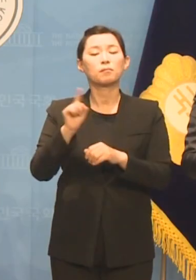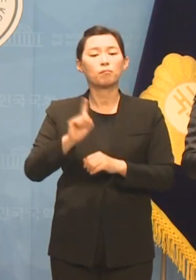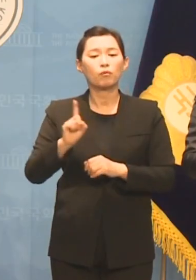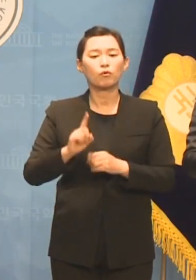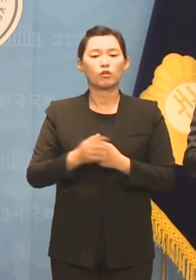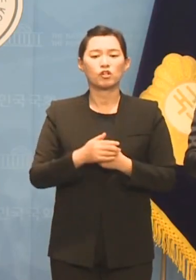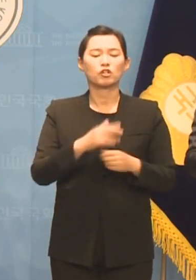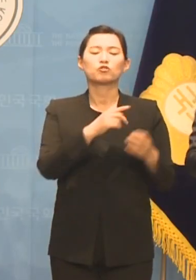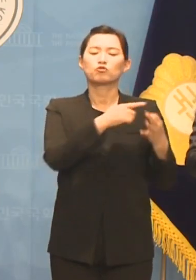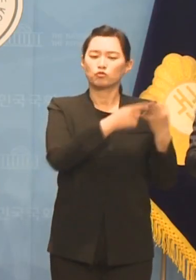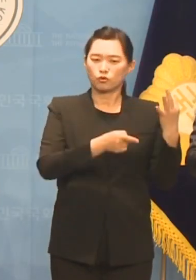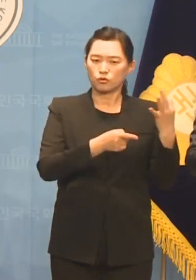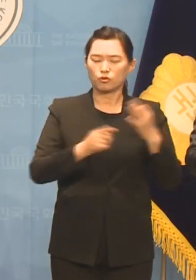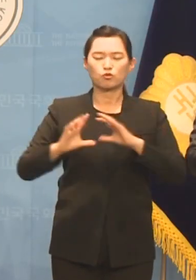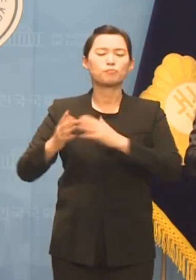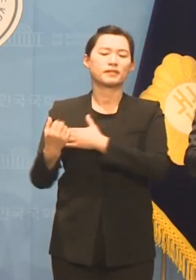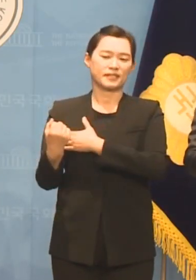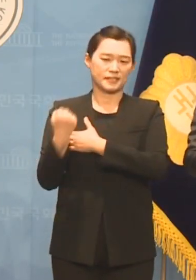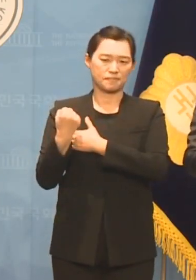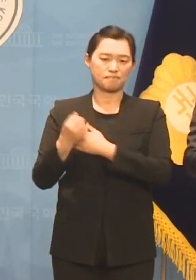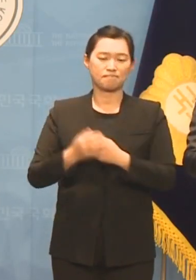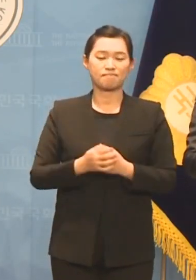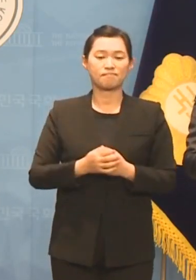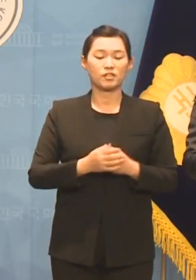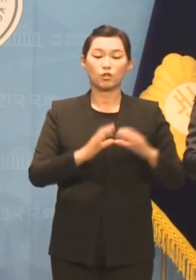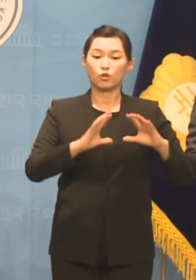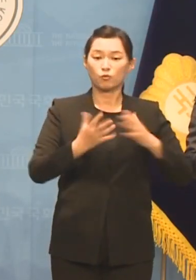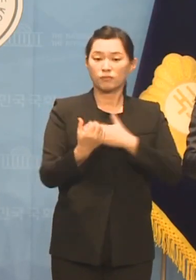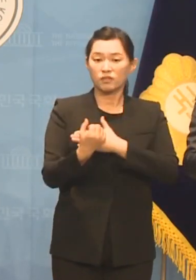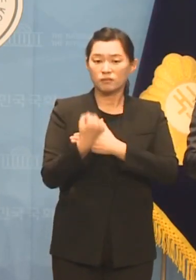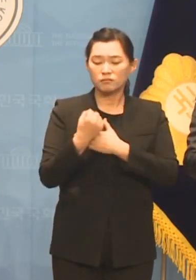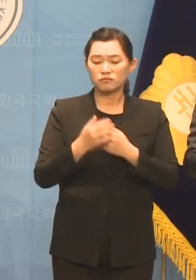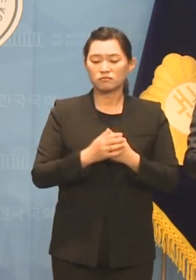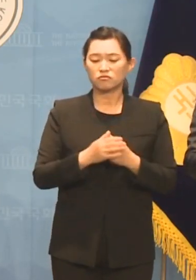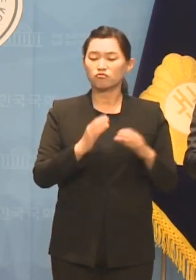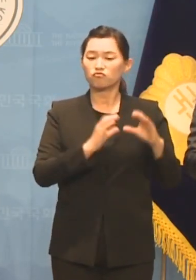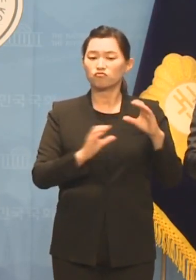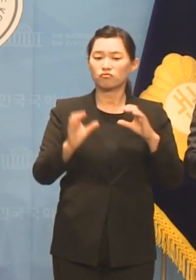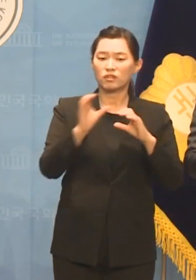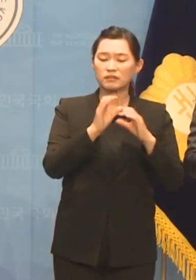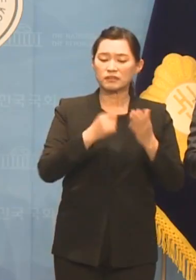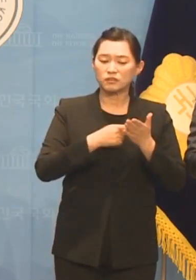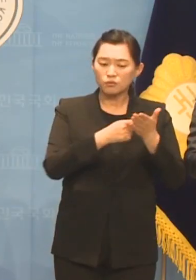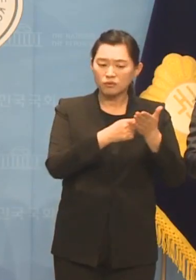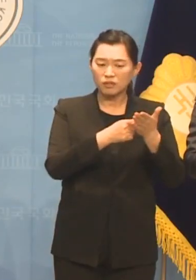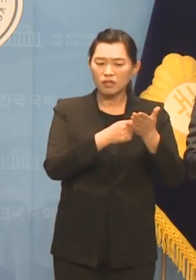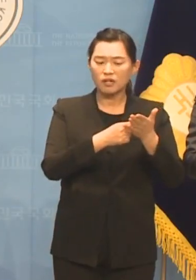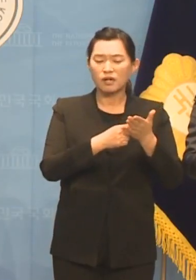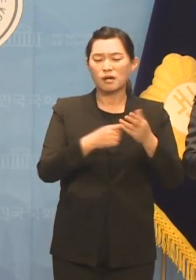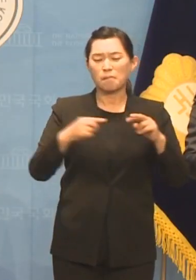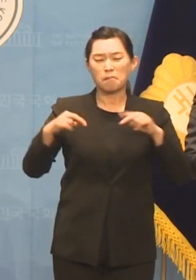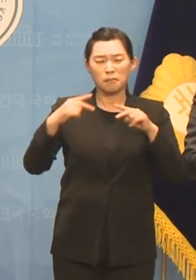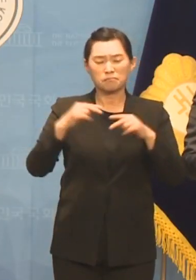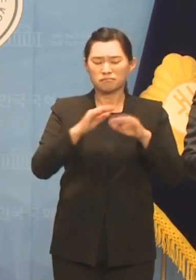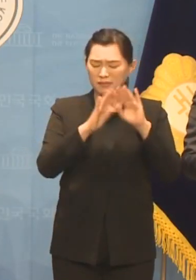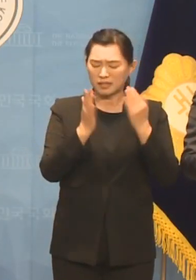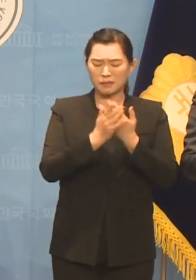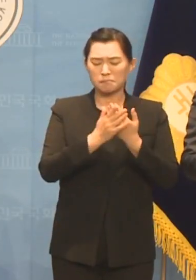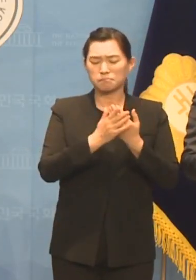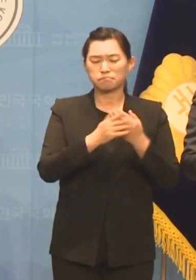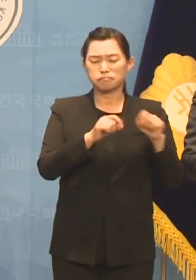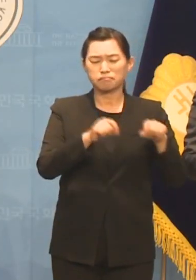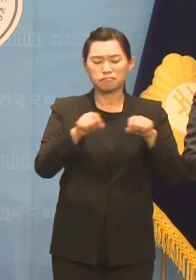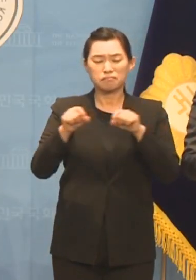아닌 윤석열과 국민의힘입니다. 국민의힘은 무리한 추가 증인 신청과 변론 절차를 문제 제기하며 재판을